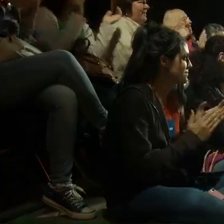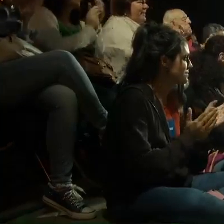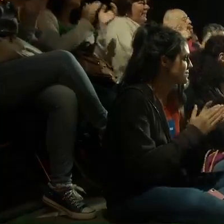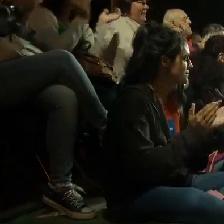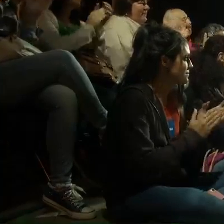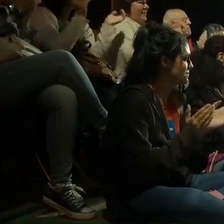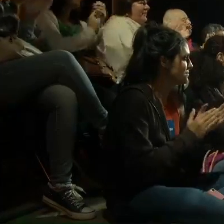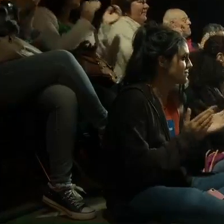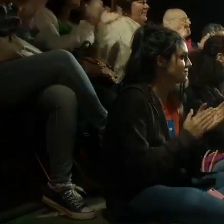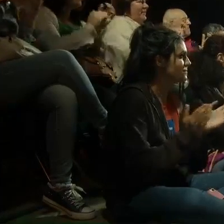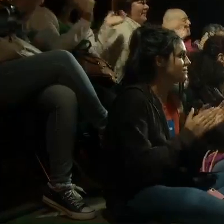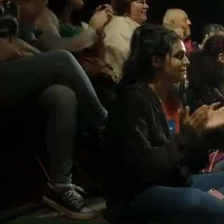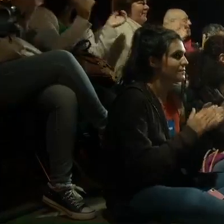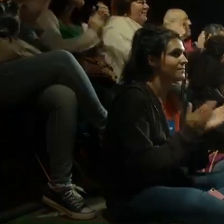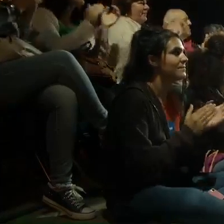Galicia, Luís Villares.